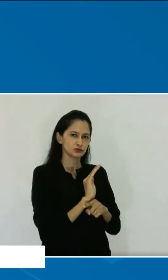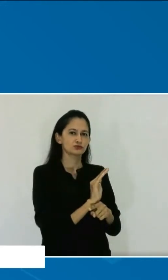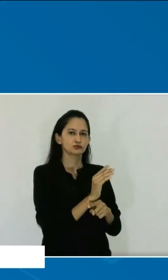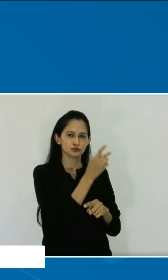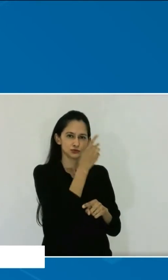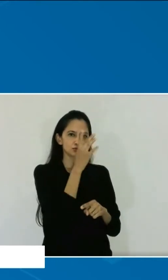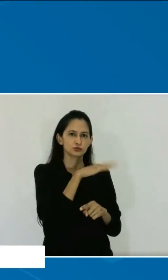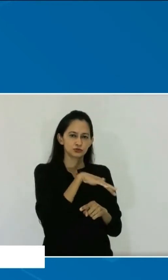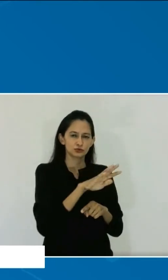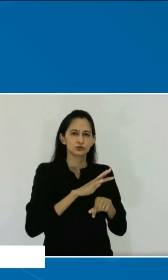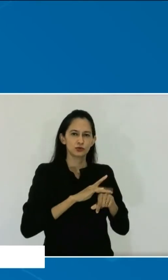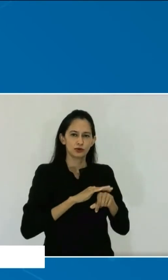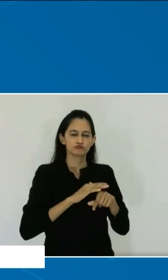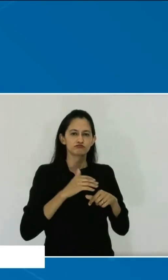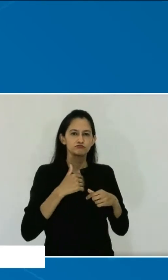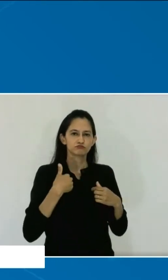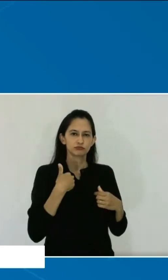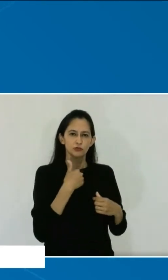equipamento extremamente